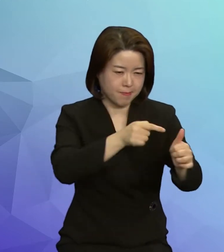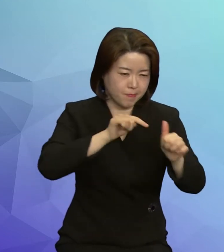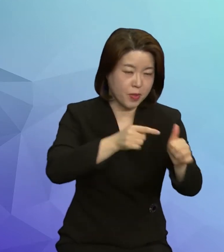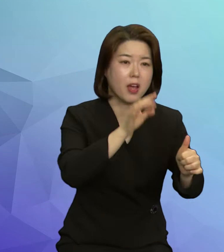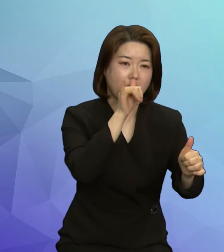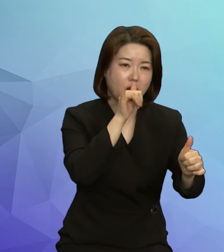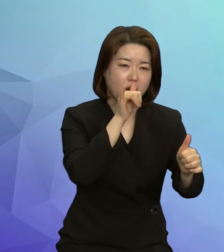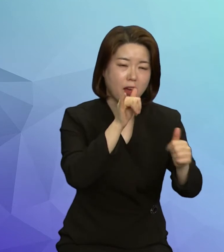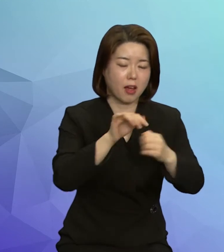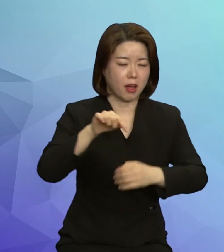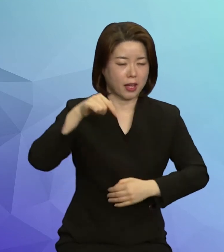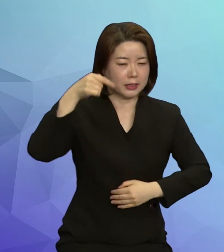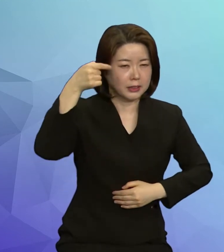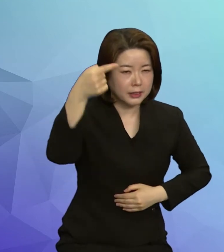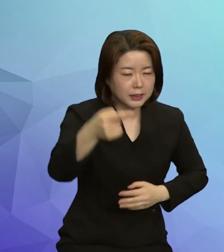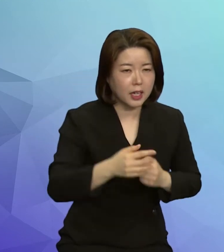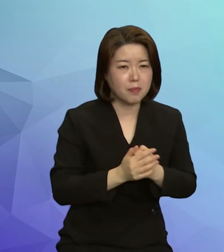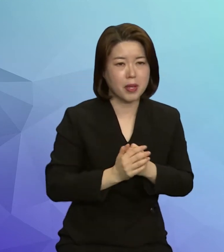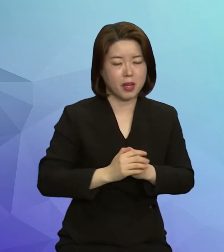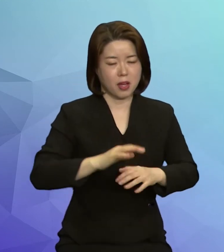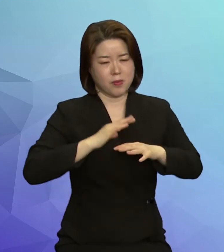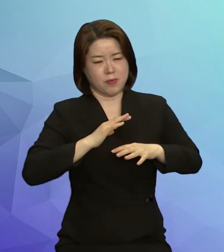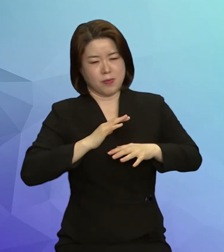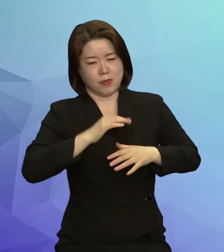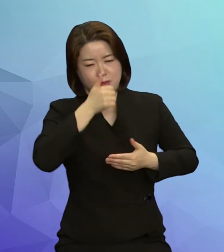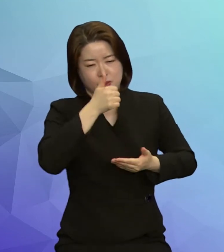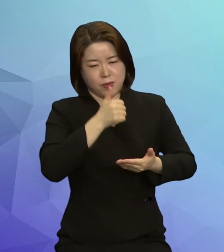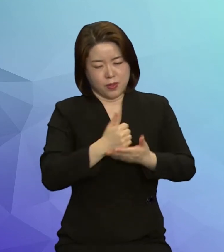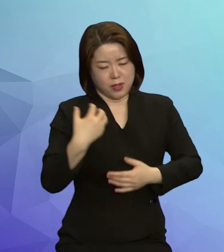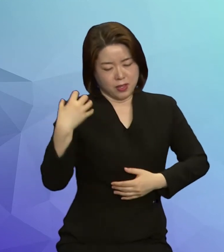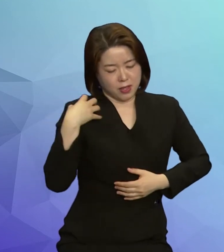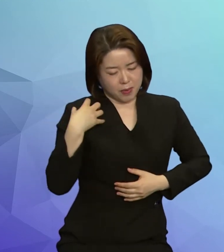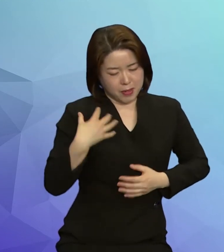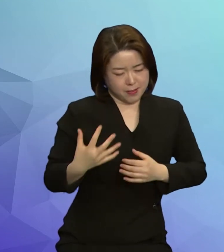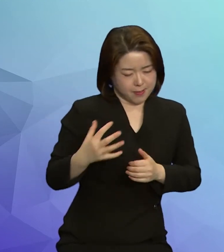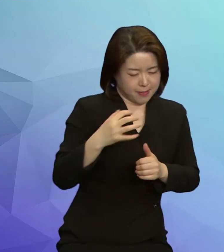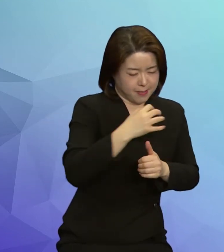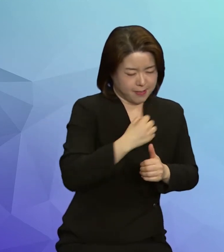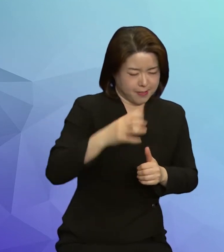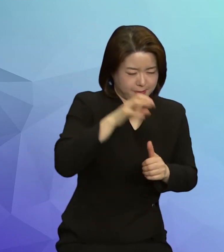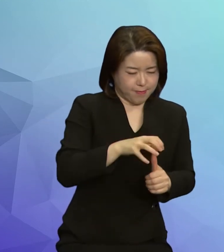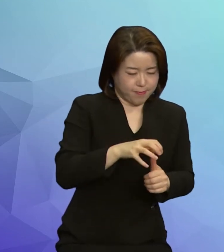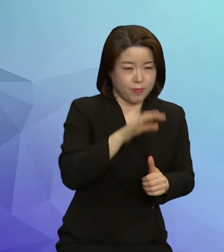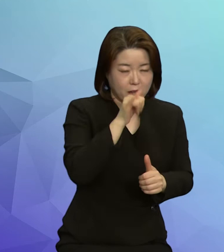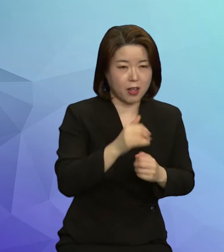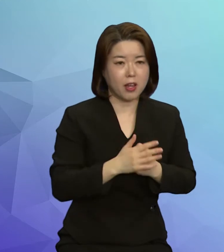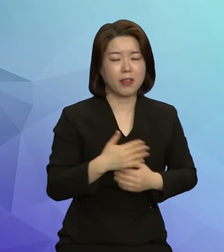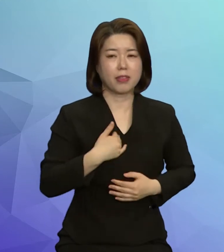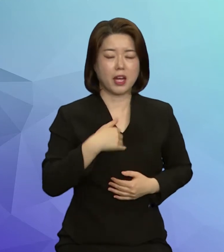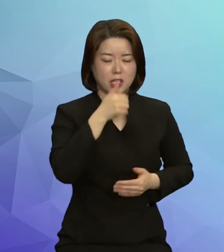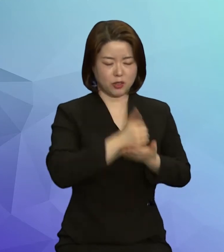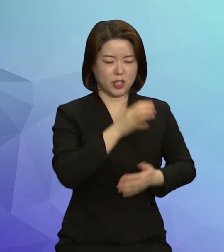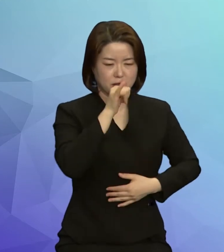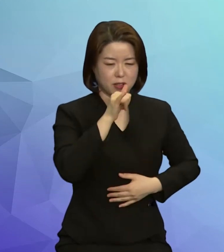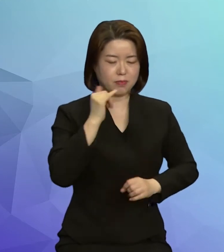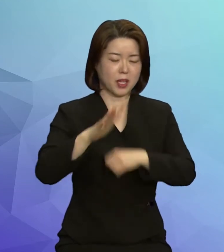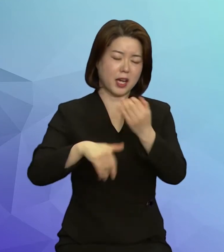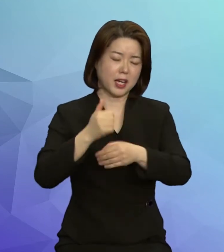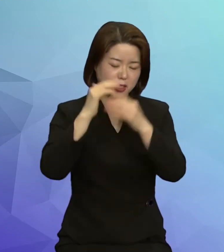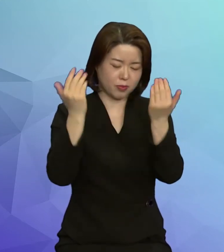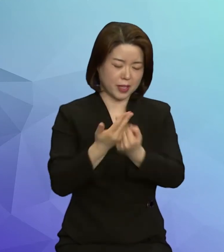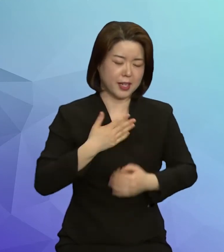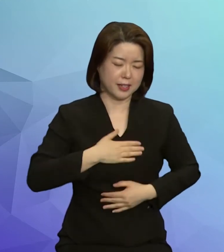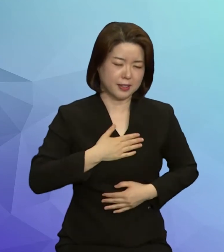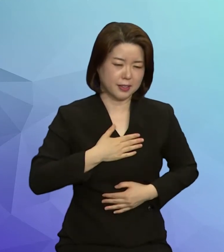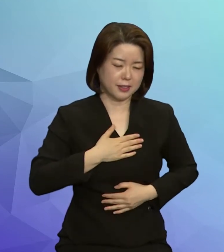다음에는 무서운 죄책감에 여러분을 꽁꽁 묶어요. 나 죄 지었어. 하나님도 다 아실